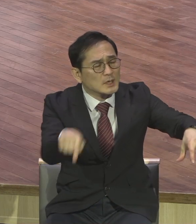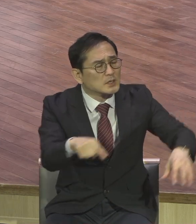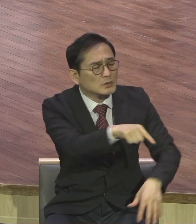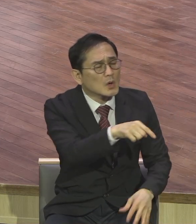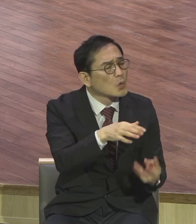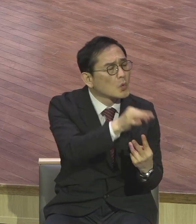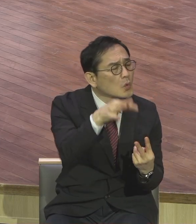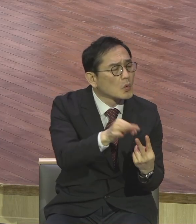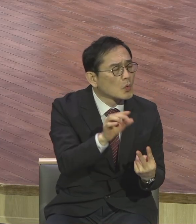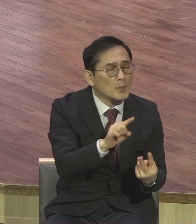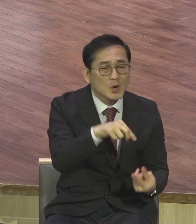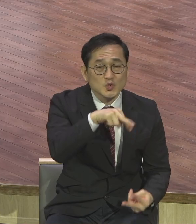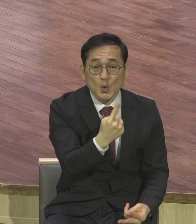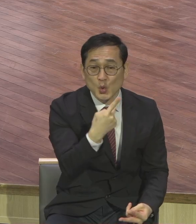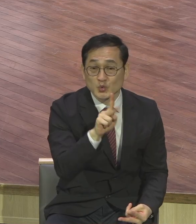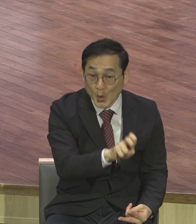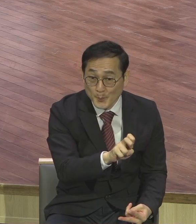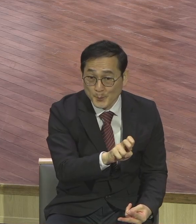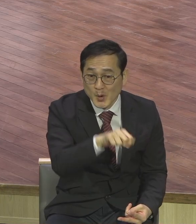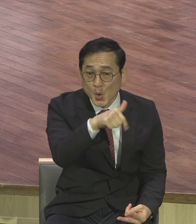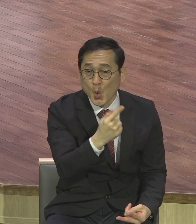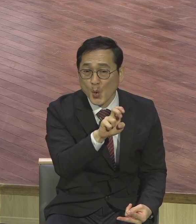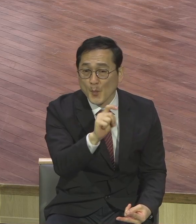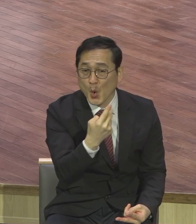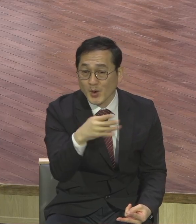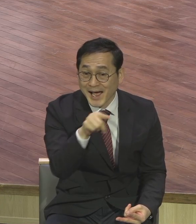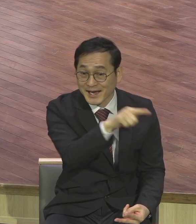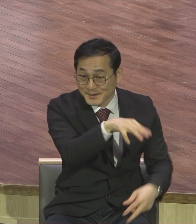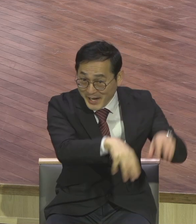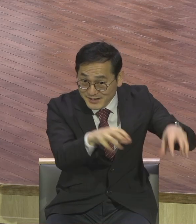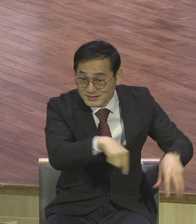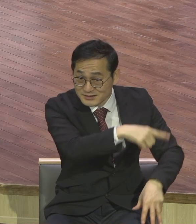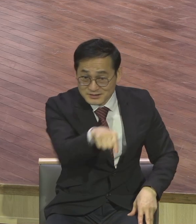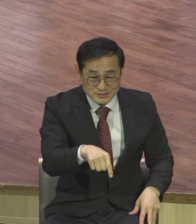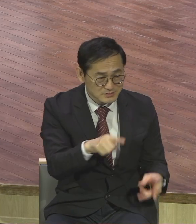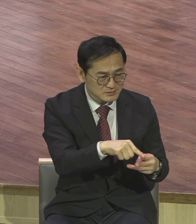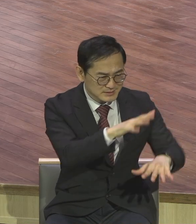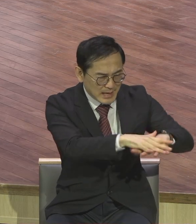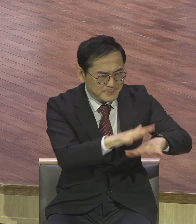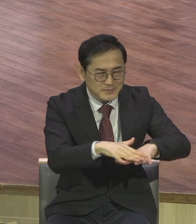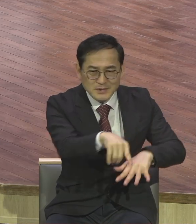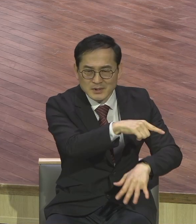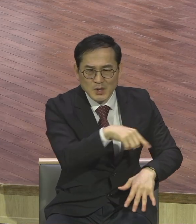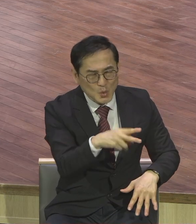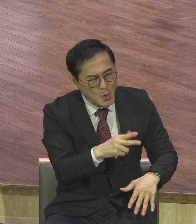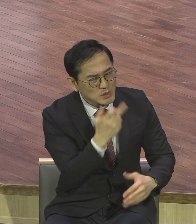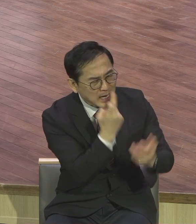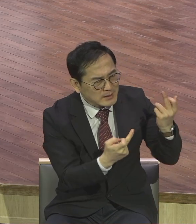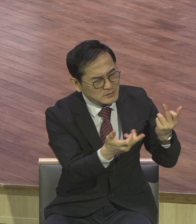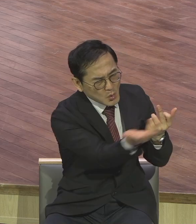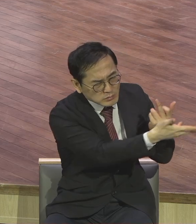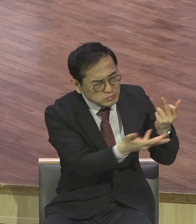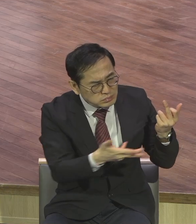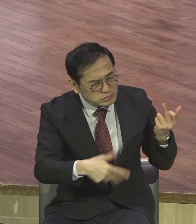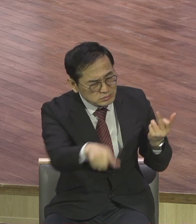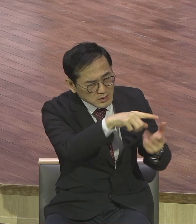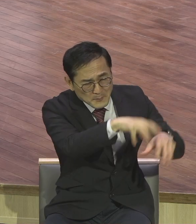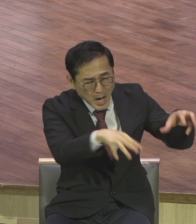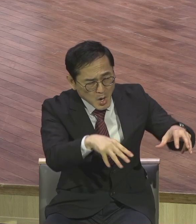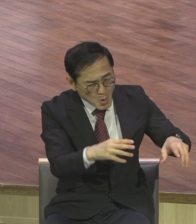택합니다. 그 좋은 뭐 옥토밭이니까 자갈밭 산으로 이